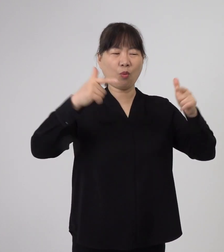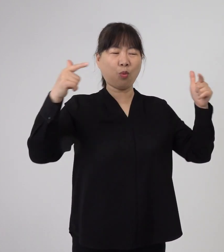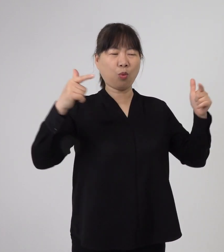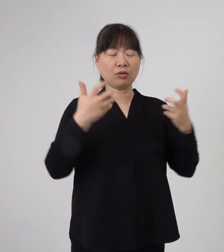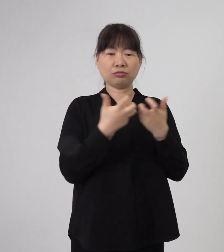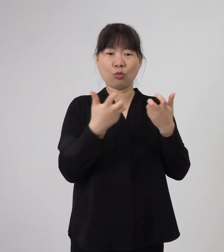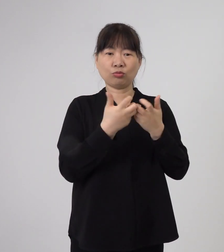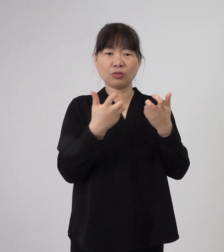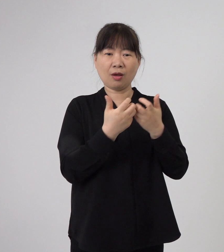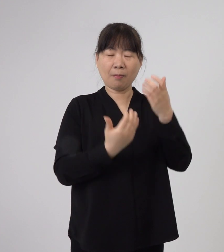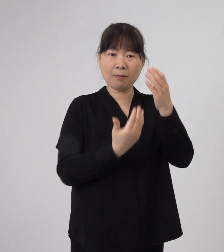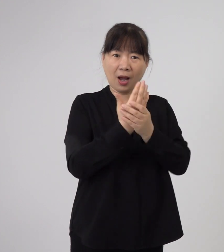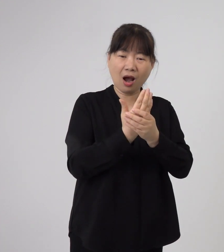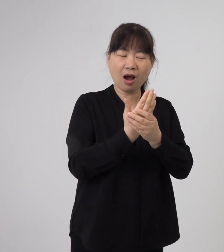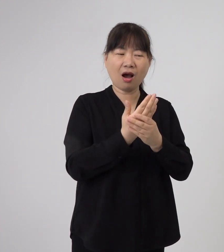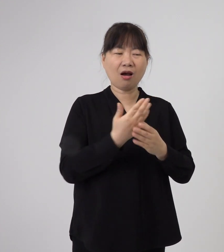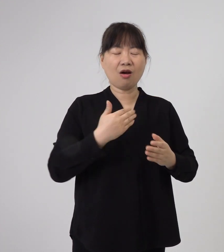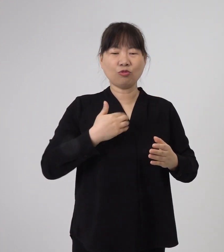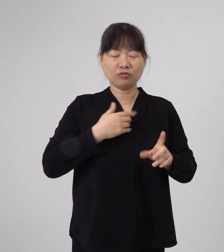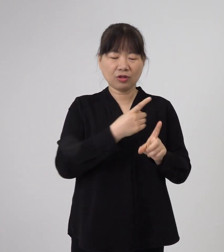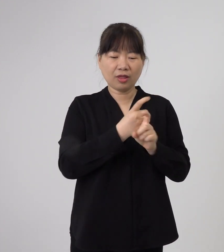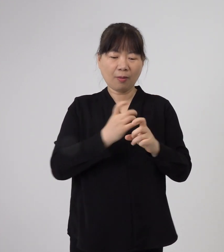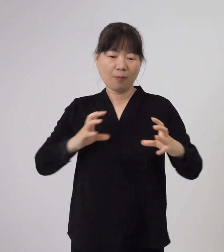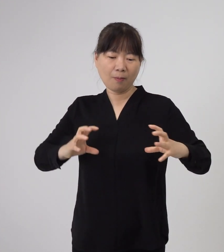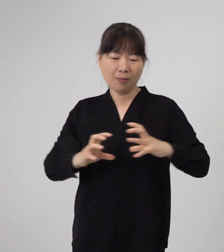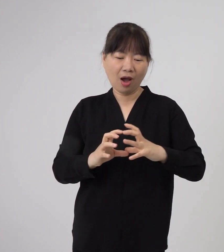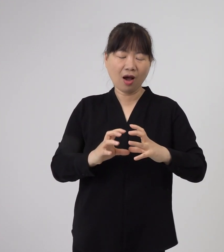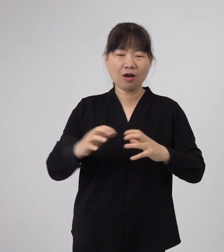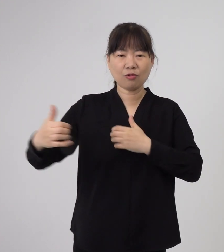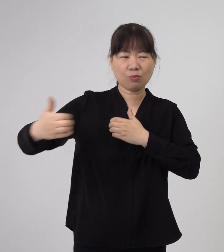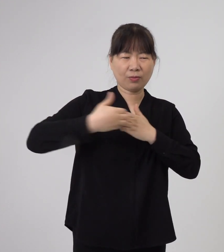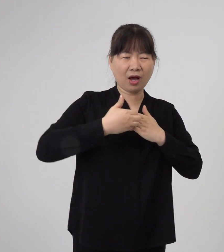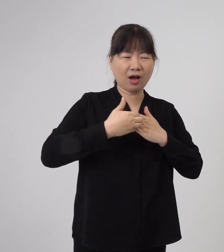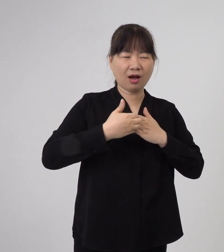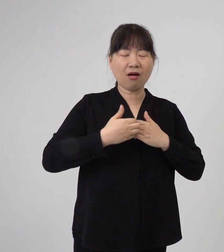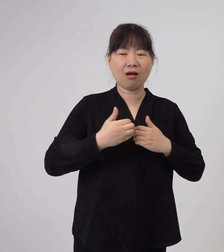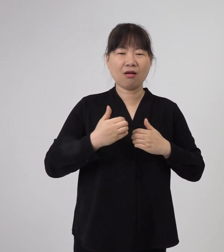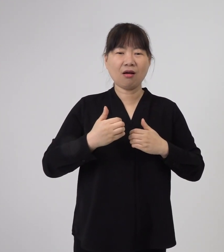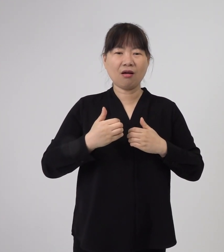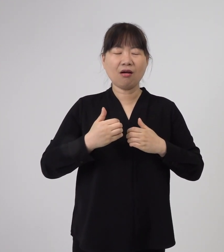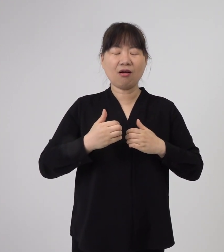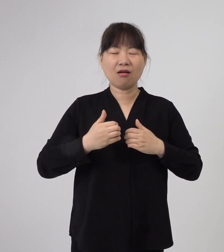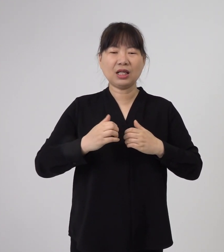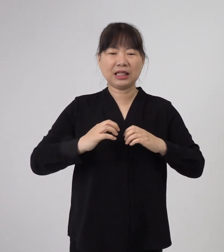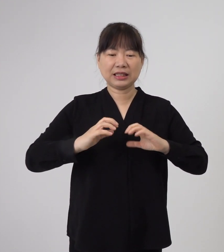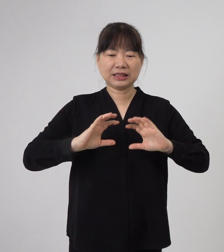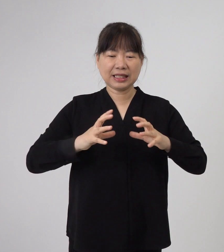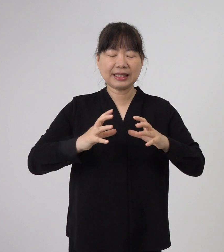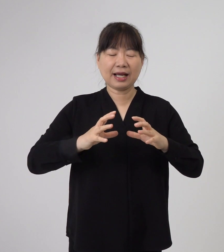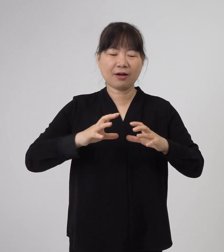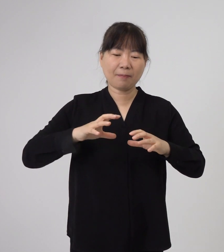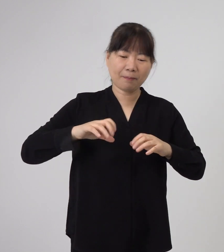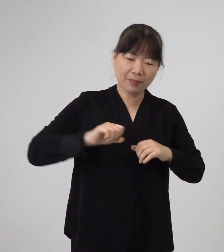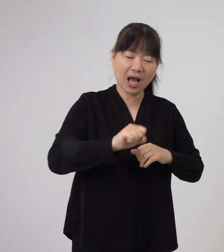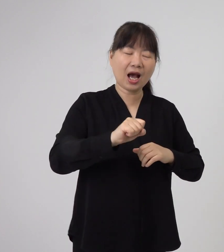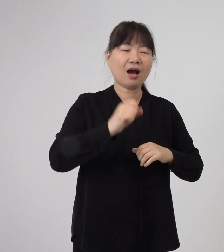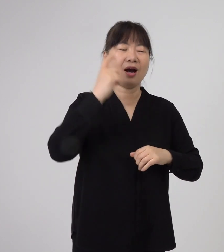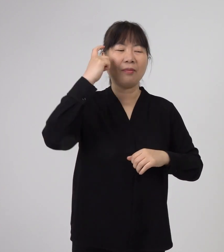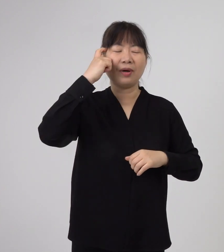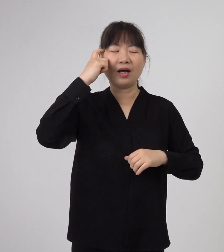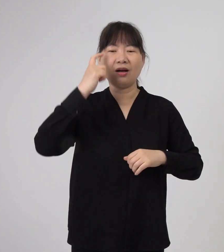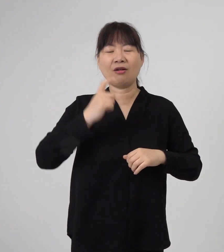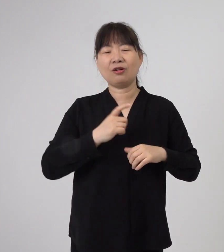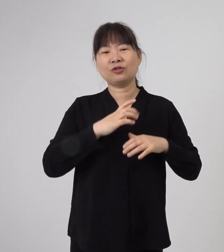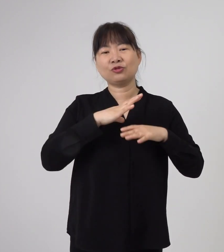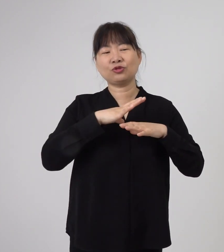전쟁이 일어날 때 우리 대적과 합하여 우리와 싸우고 이 땅에서 나갈까 하노라 하고. 네, 두렵기도